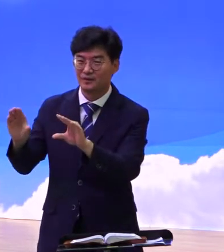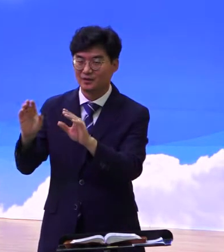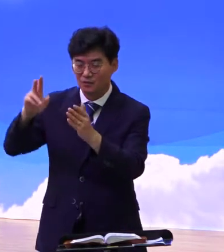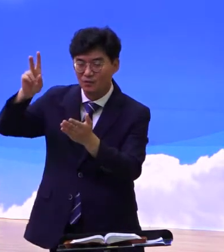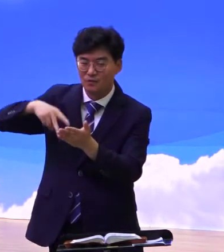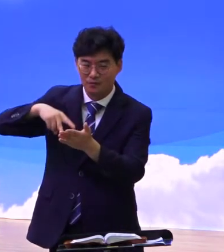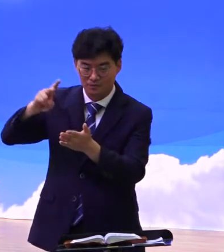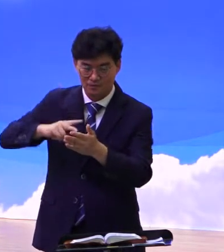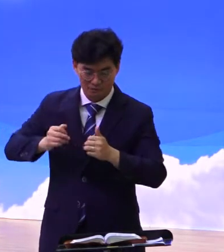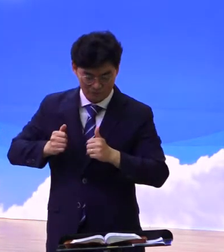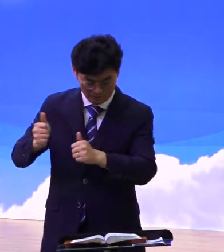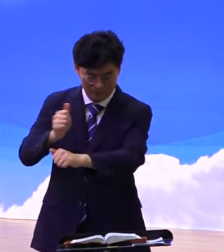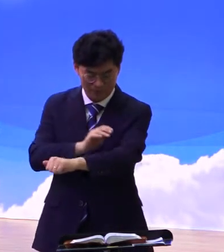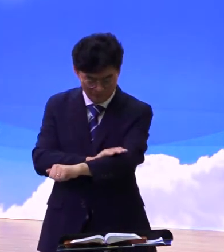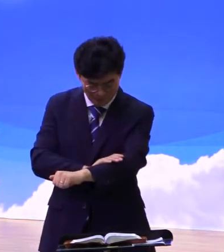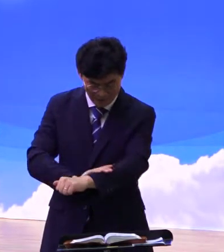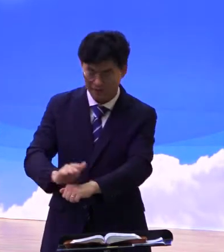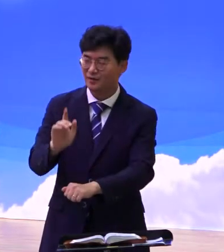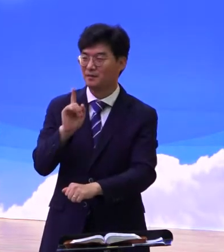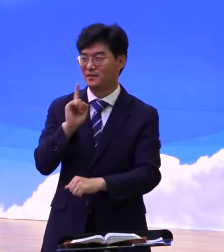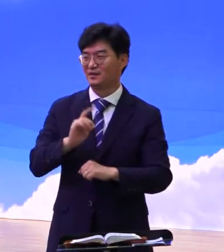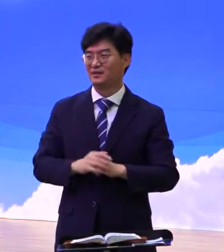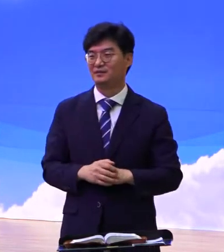상고하는 사람들이었다 하는 것입니다.